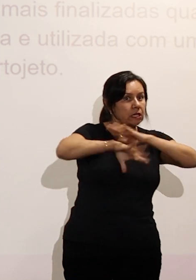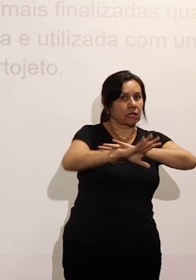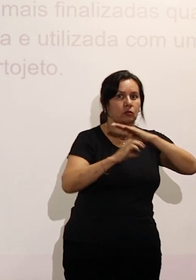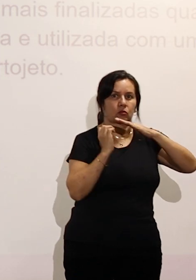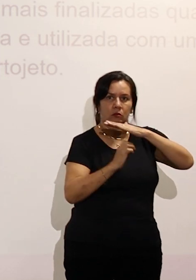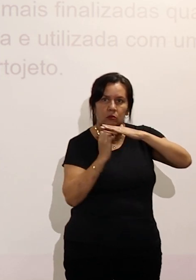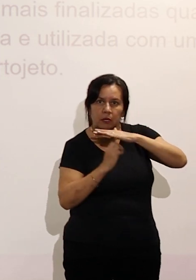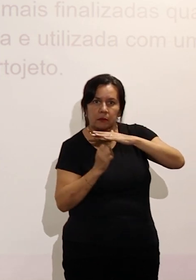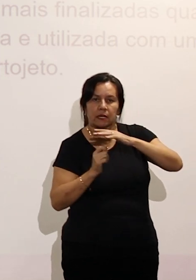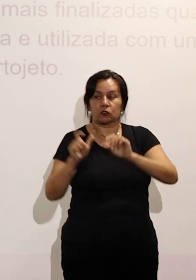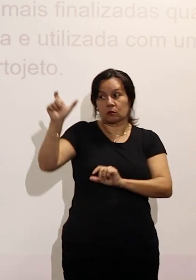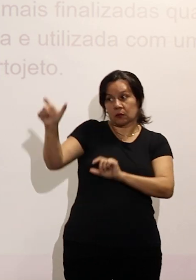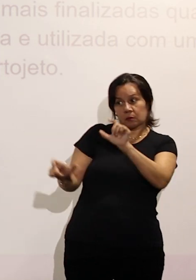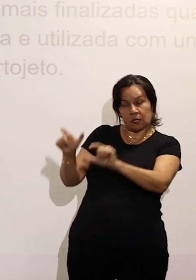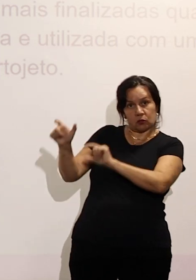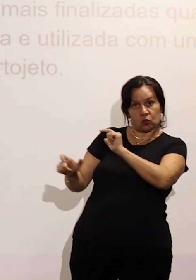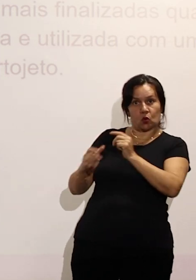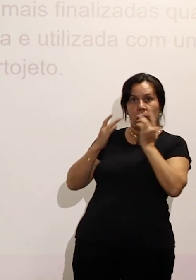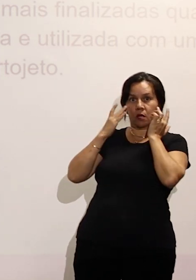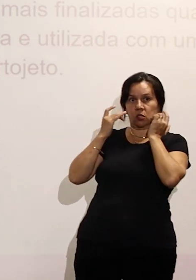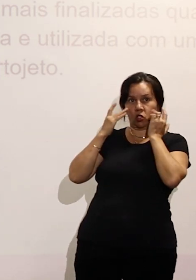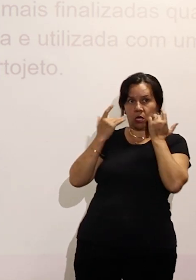para um cliente de arte,